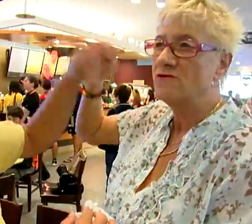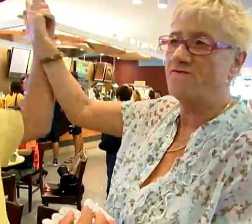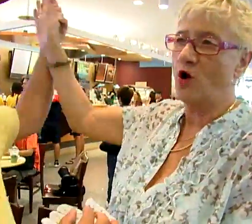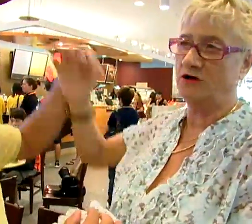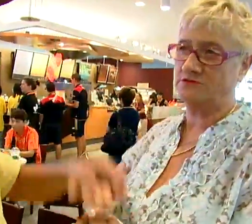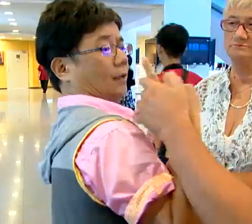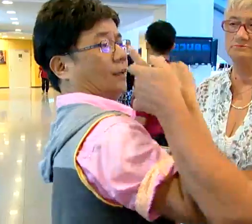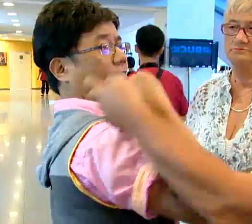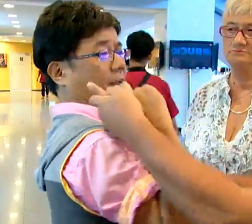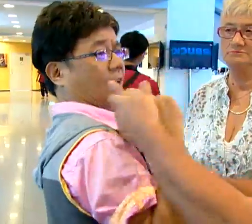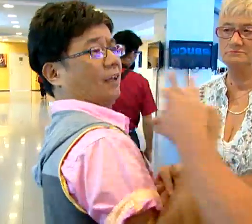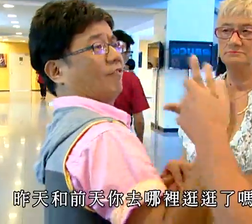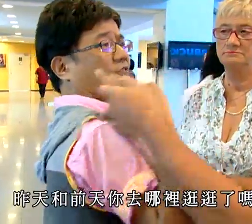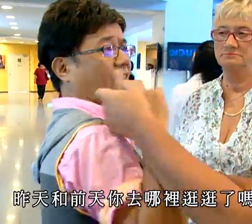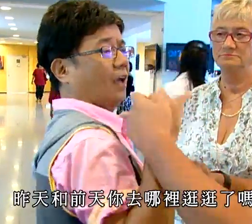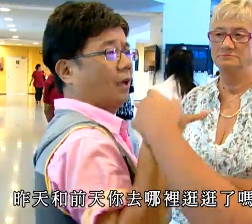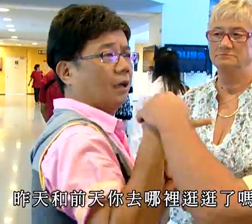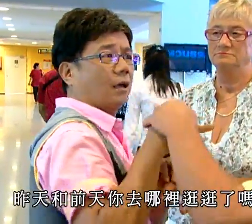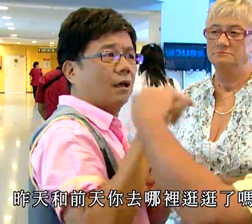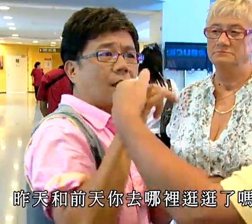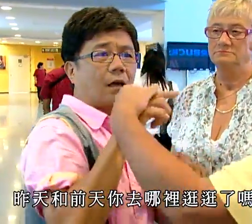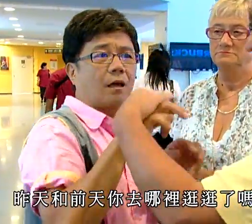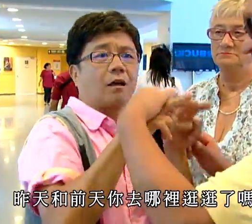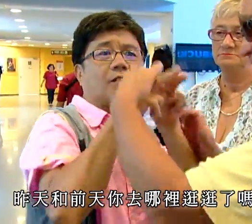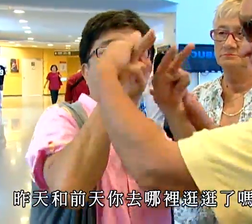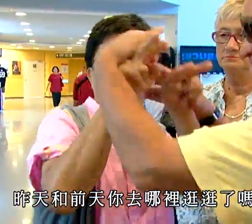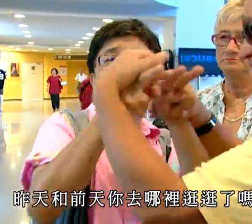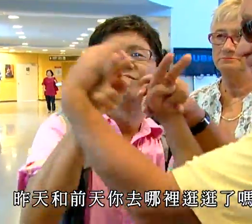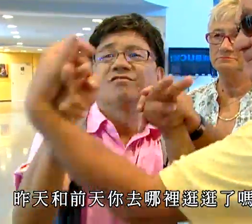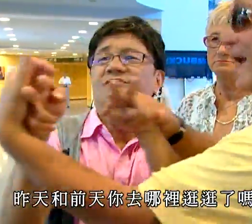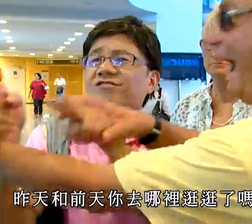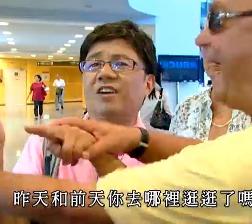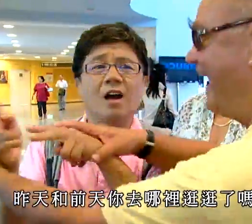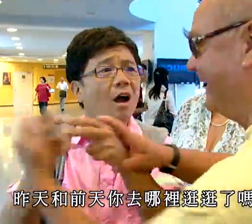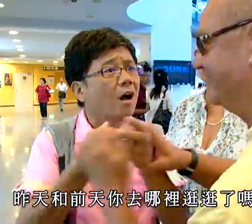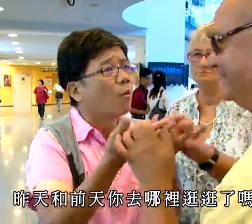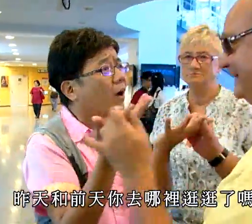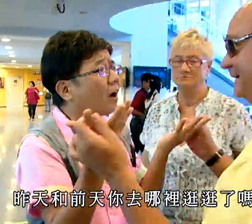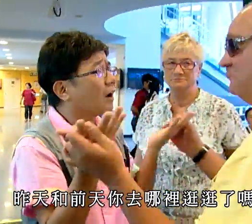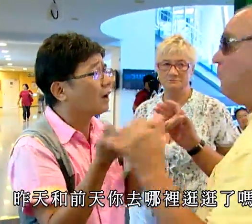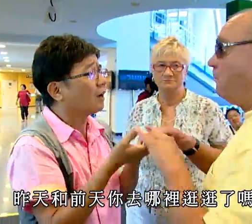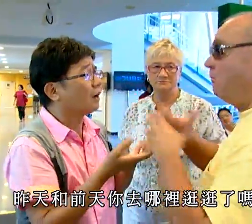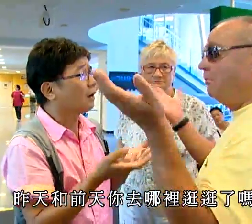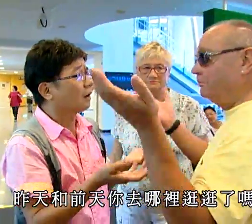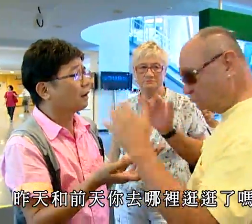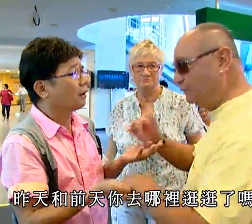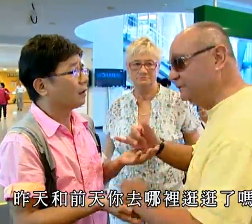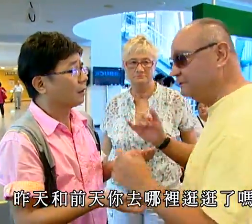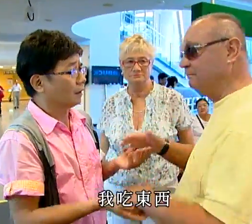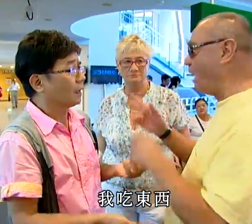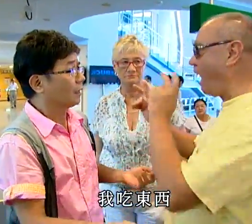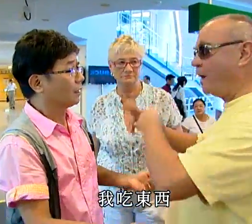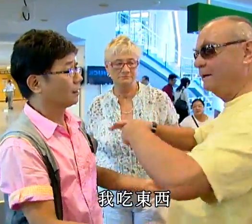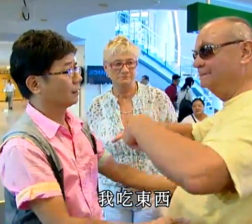了。昨天和前天你去哪里逛逛了吗？ 哦，我吃东